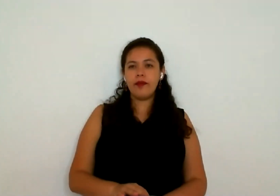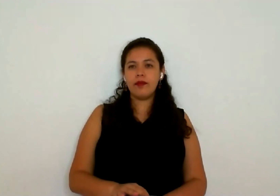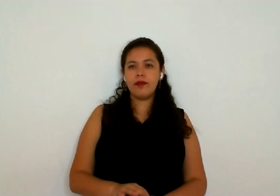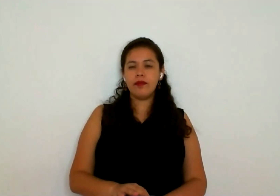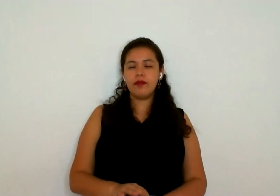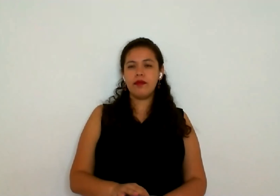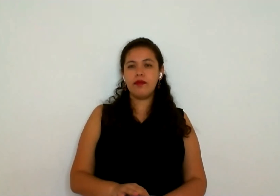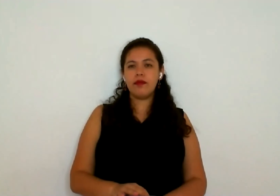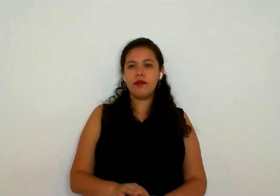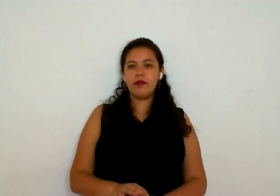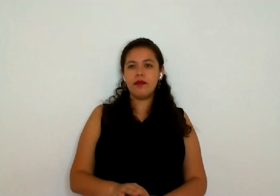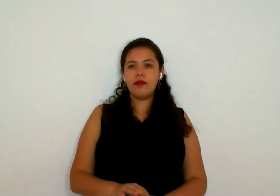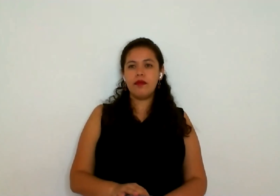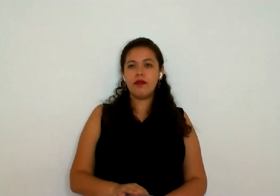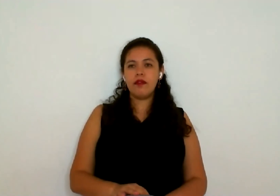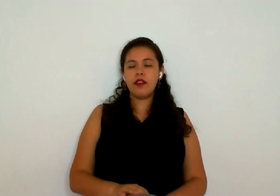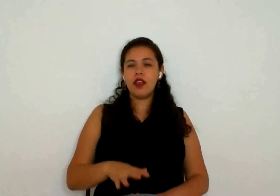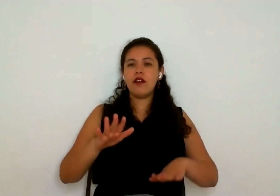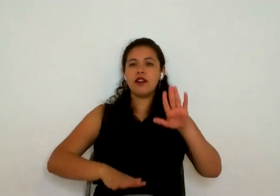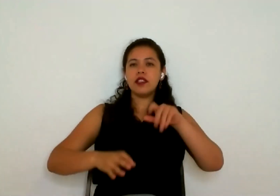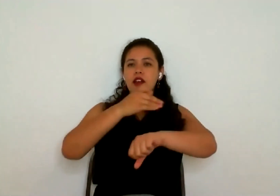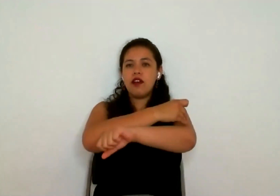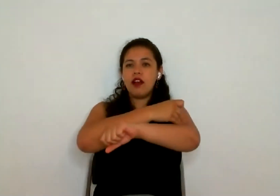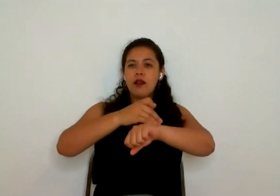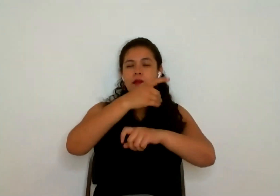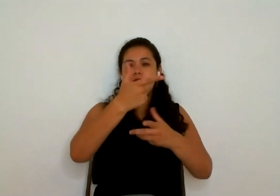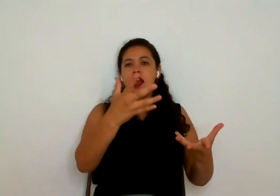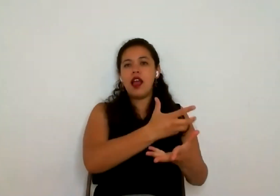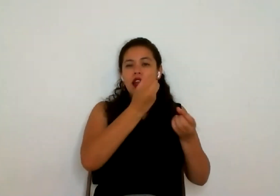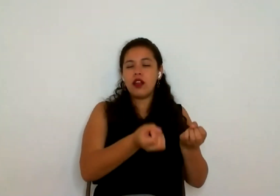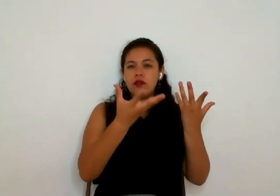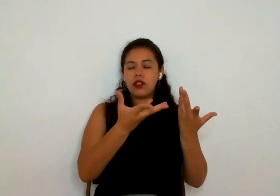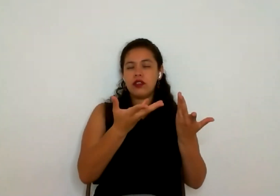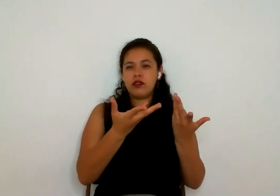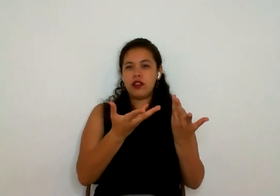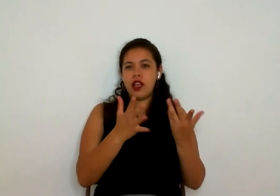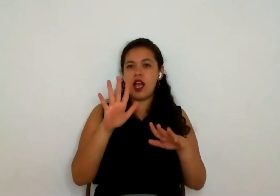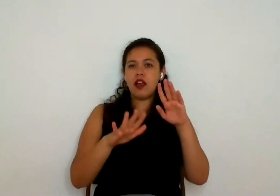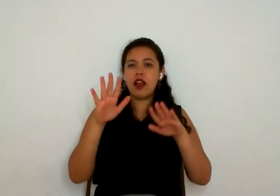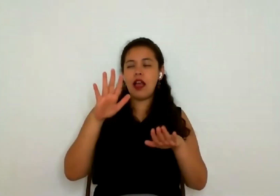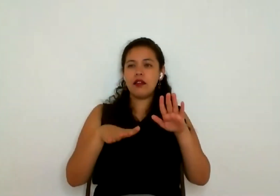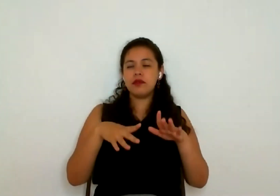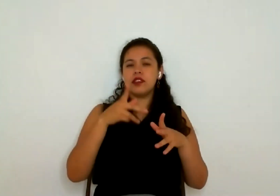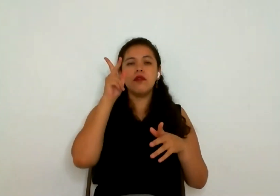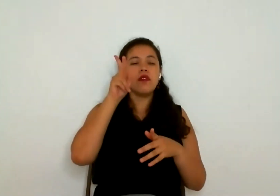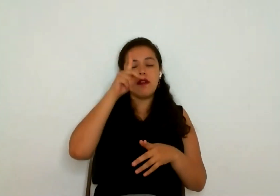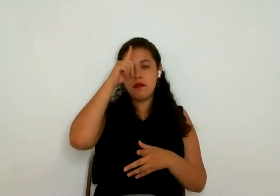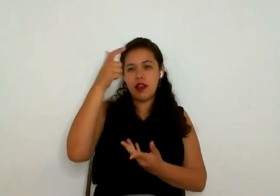tenemos por el ingreso familiar que a veces no tienen un comprobante de impuestos